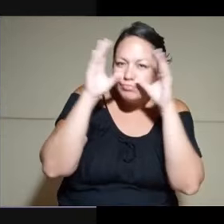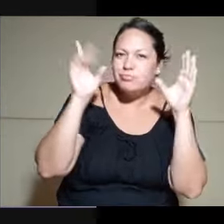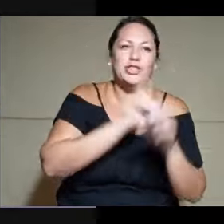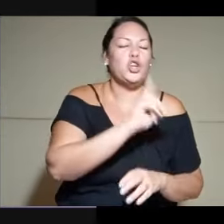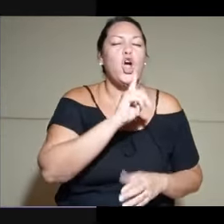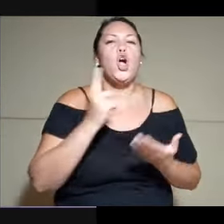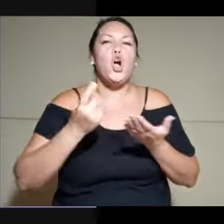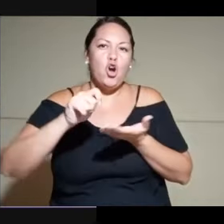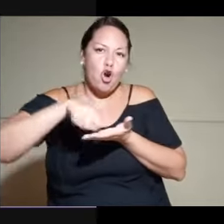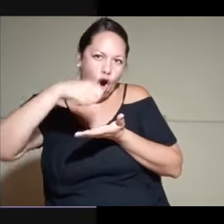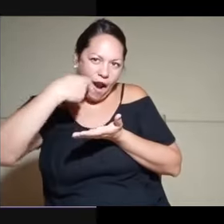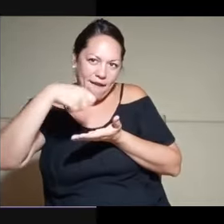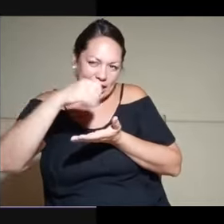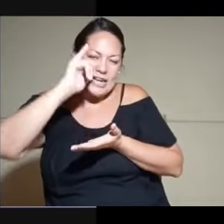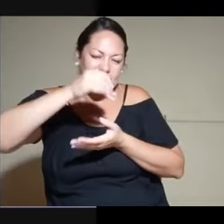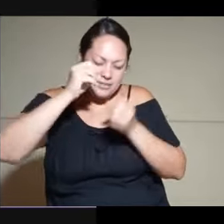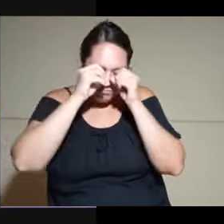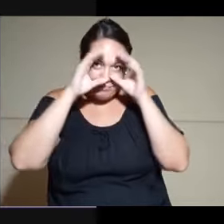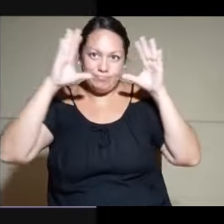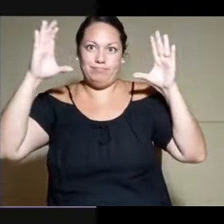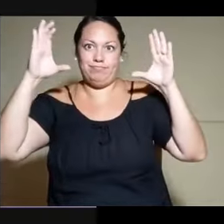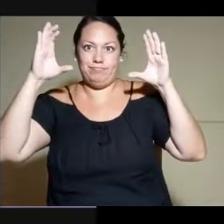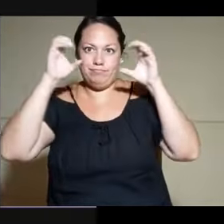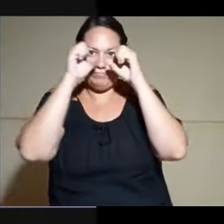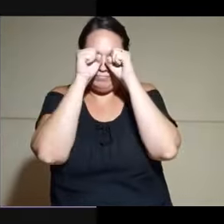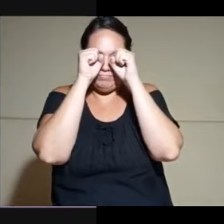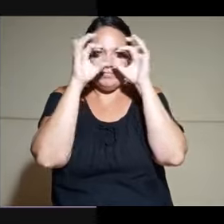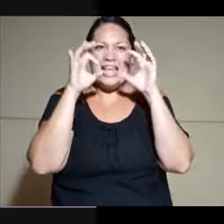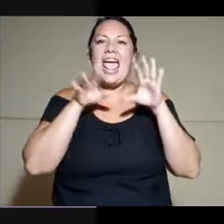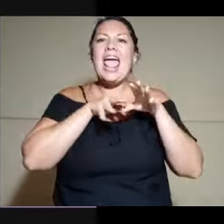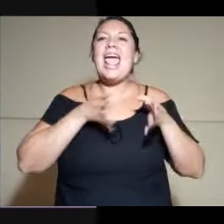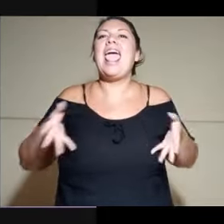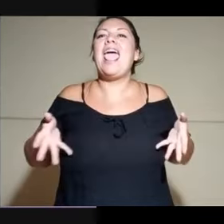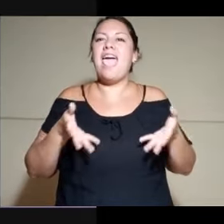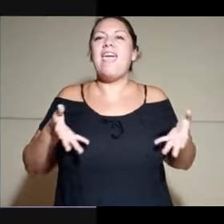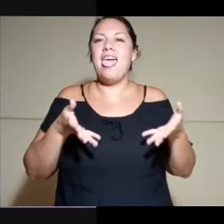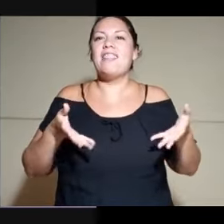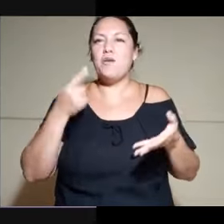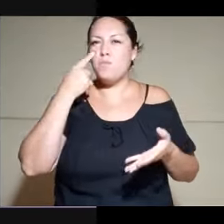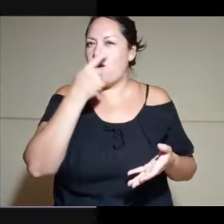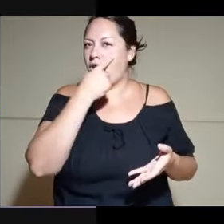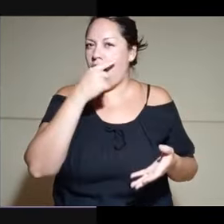Y no me acuerdo si es la marihuana la cocaína es la que produce dilatación pupilar.